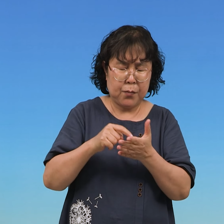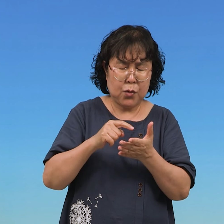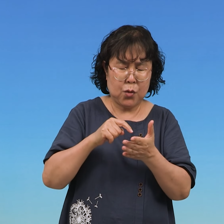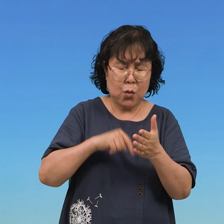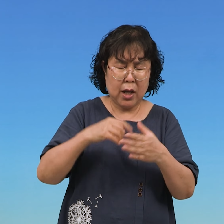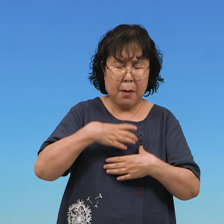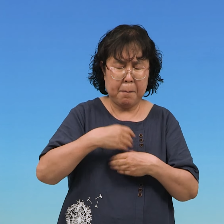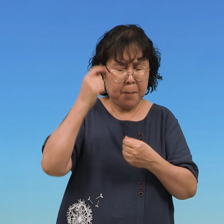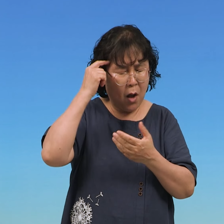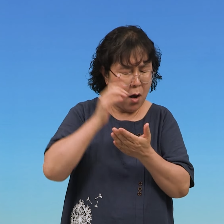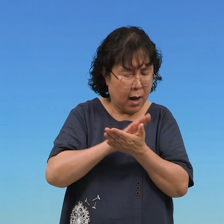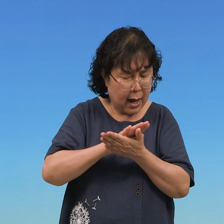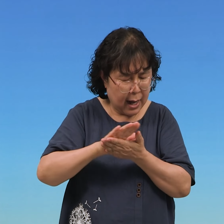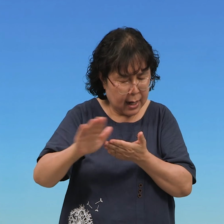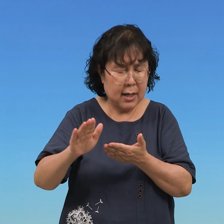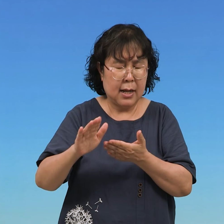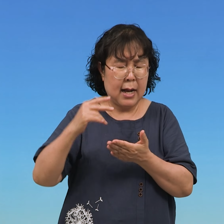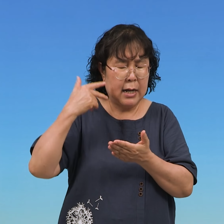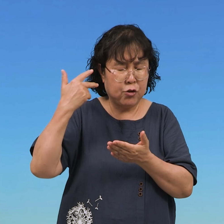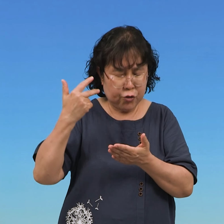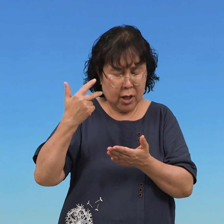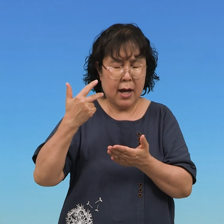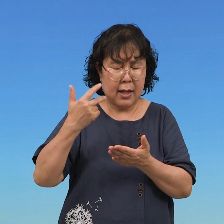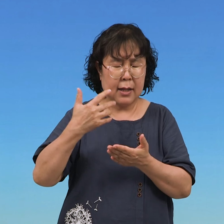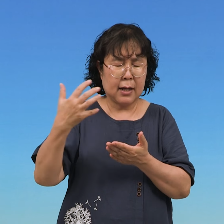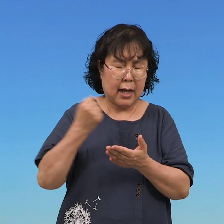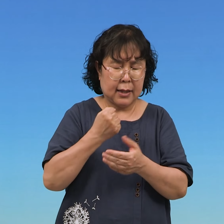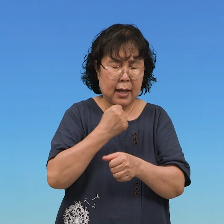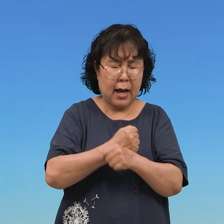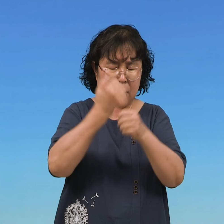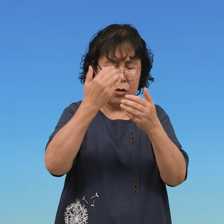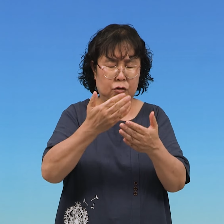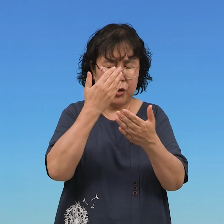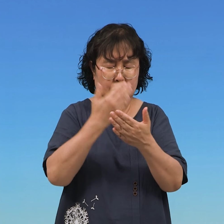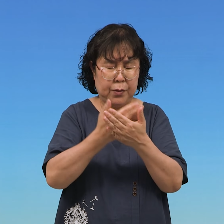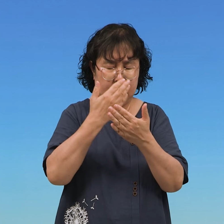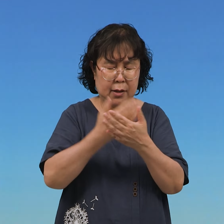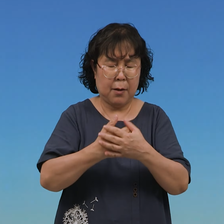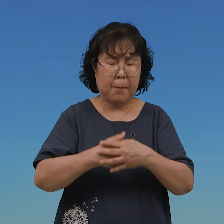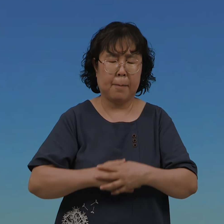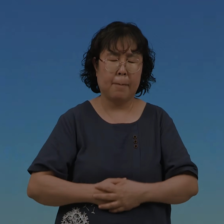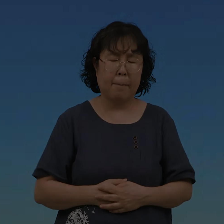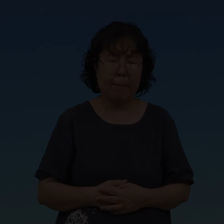내내 누리고 맛보며 그렇게 살아가도록 인도하여 주시옵소서.